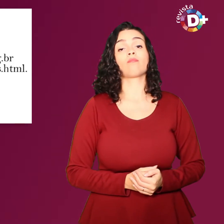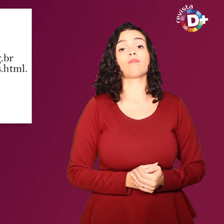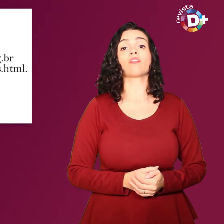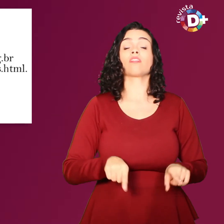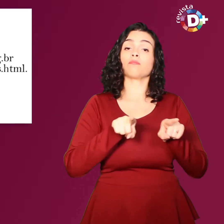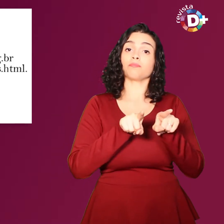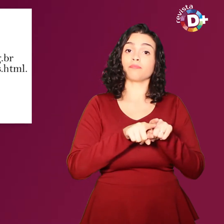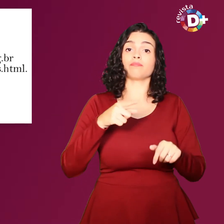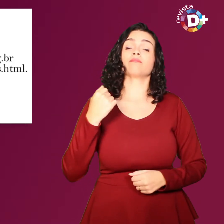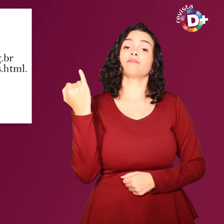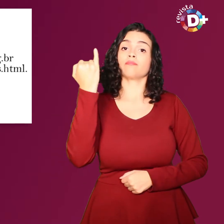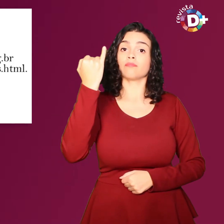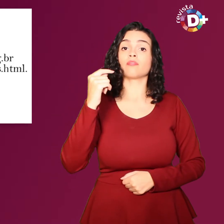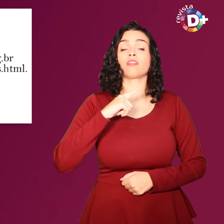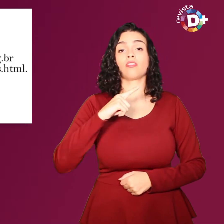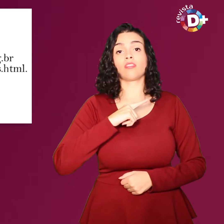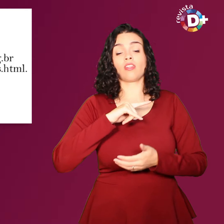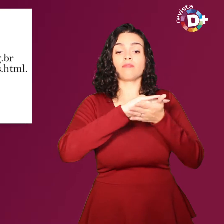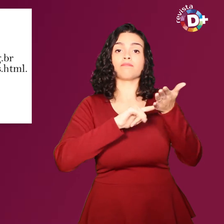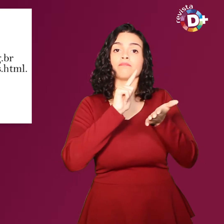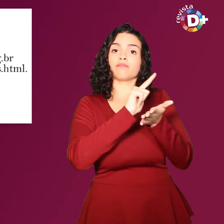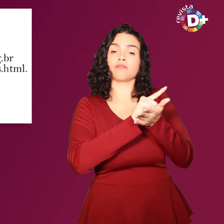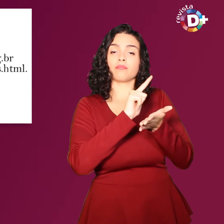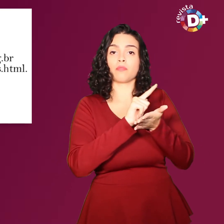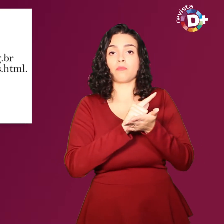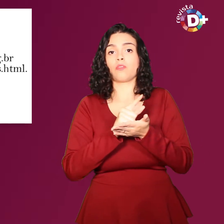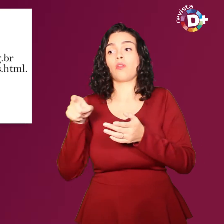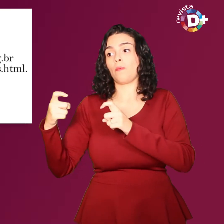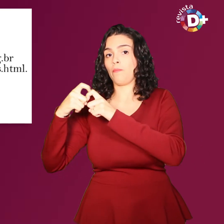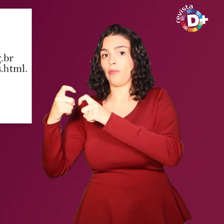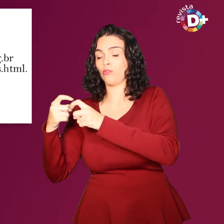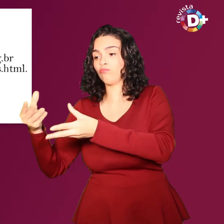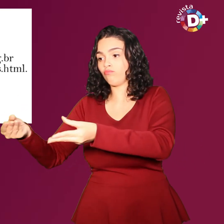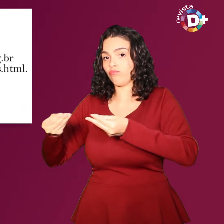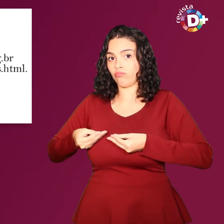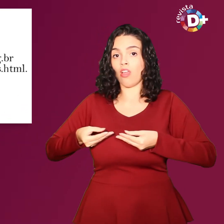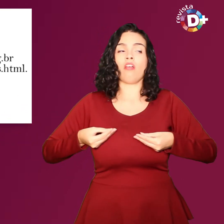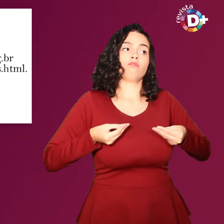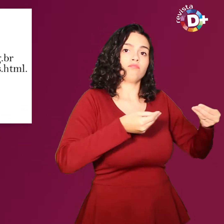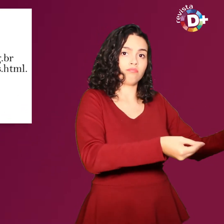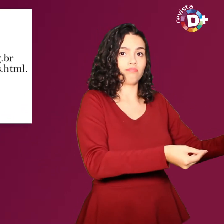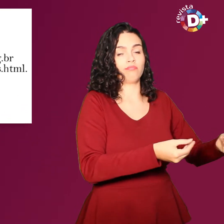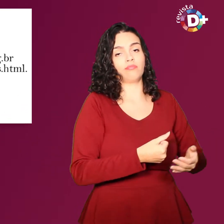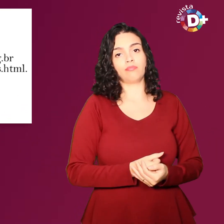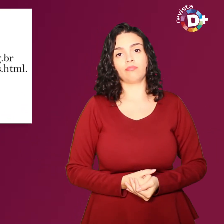redilucimontoro.org/site/atendimento/convênios/SUS. Porém, é necessário que ele tenha um documento de encaminhamento do médico que o assiste.